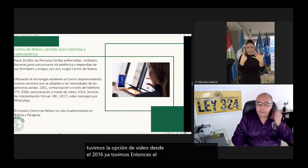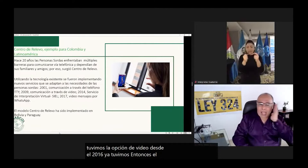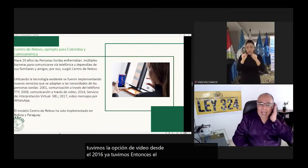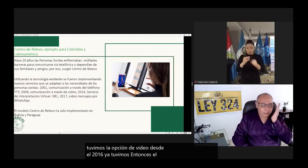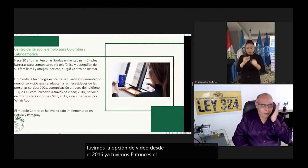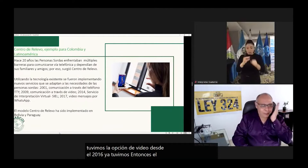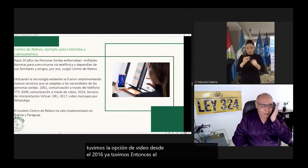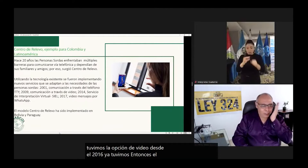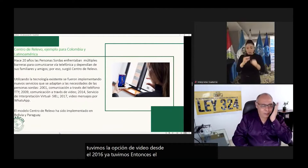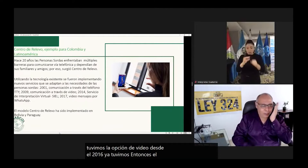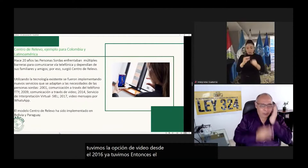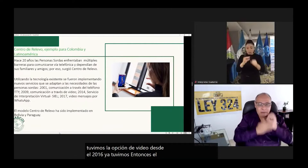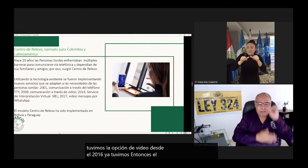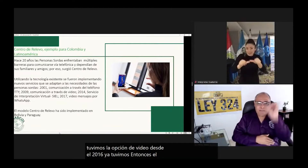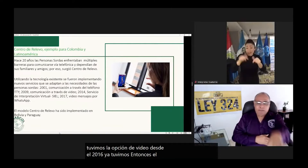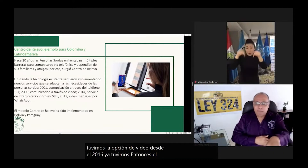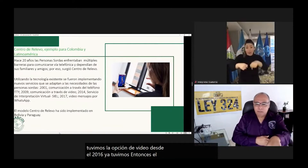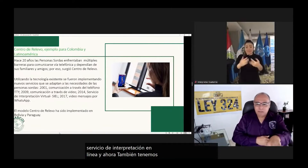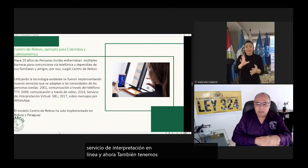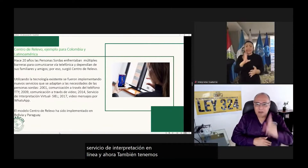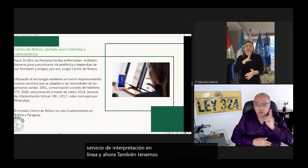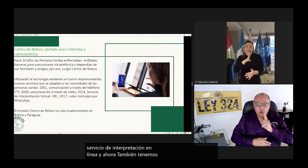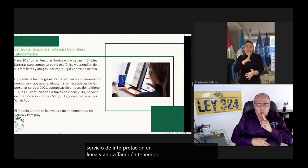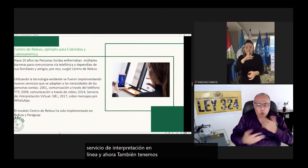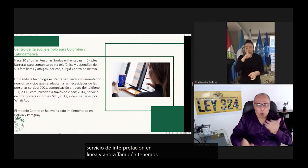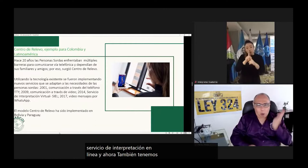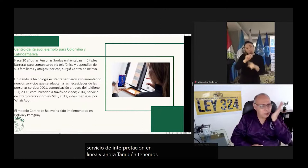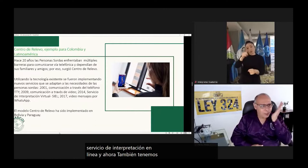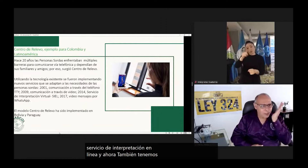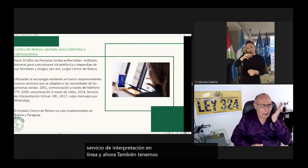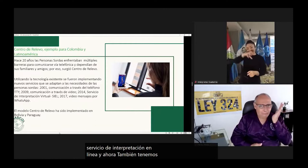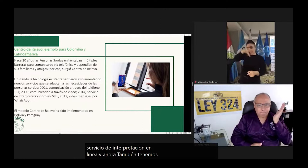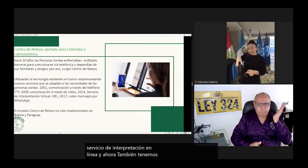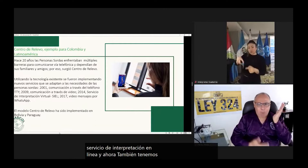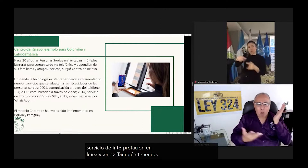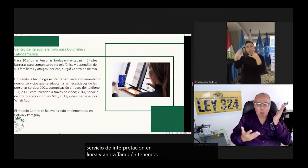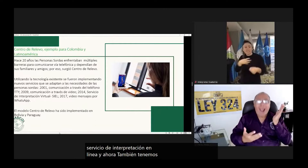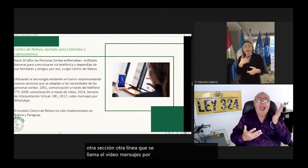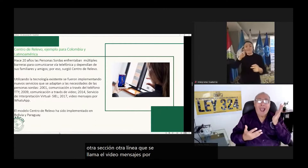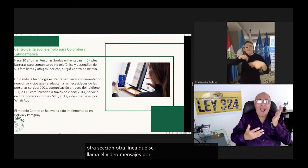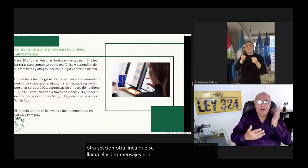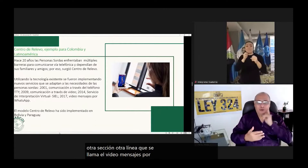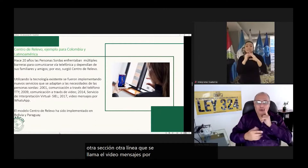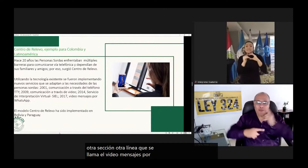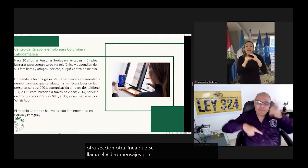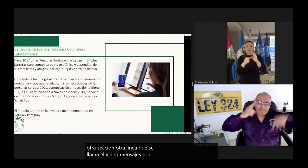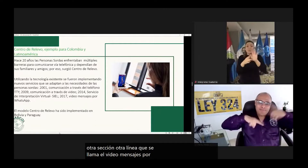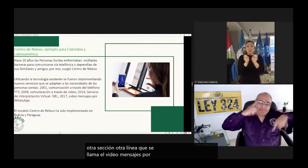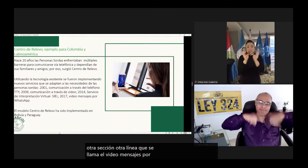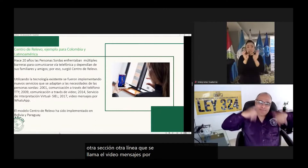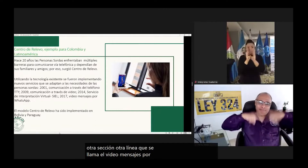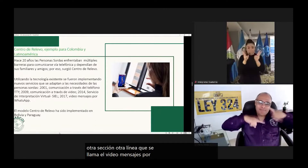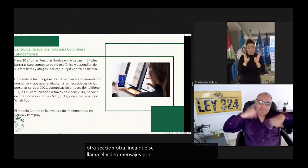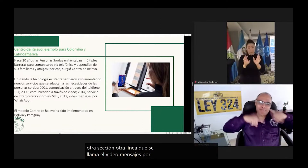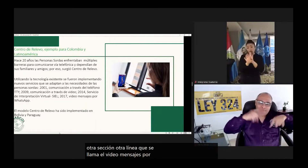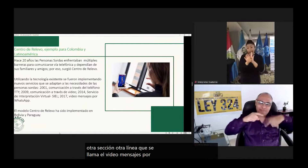otra sección, otra línea que se llama videomensajes por WhatsApp. Ustedes han visto que muchas personas oyentes se comunican a través de